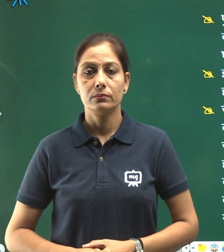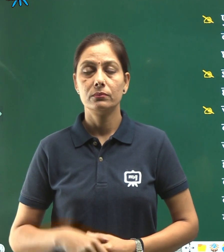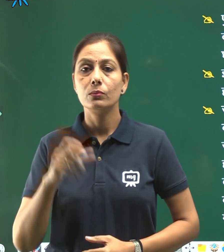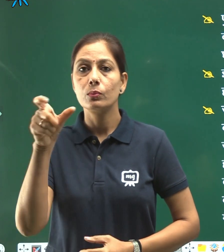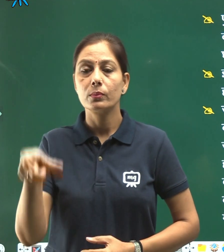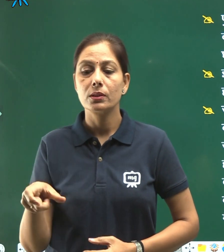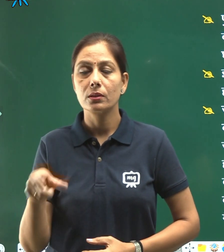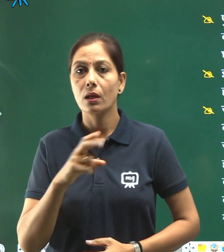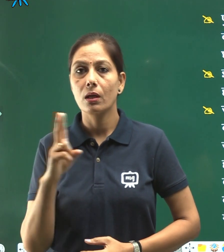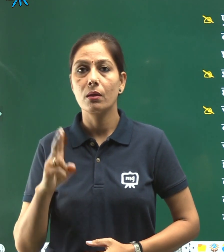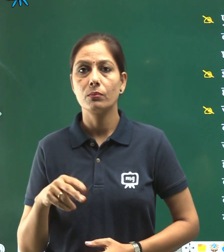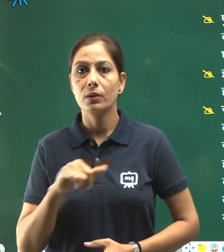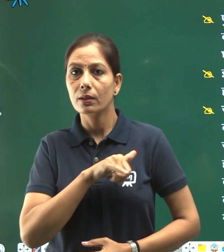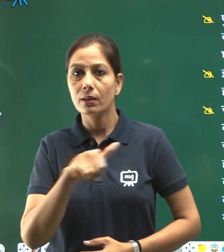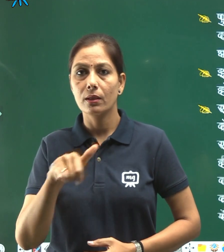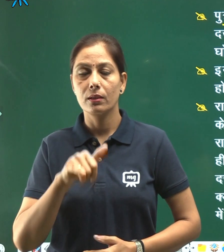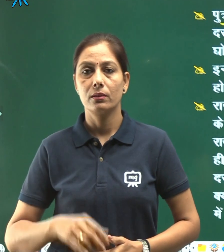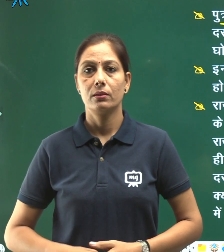लुट्टन की तरह